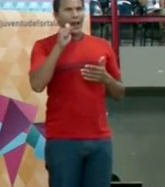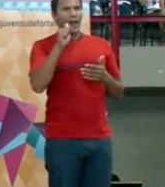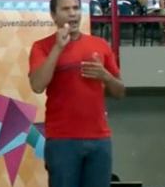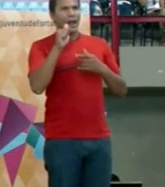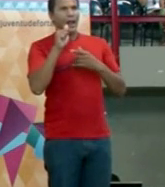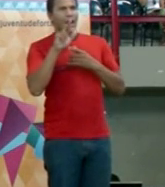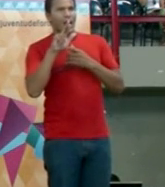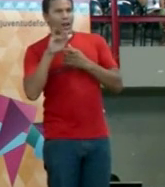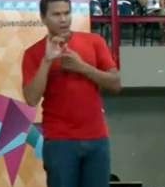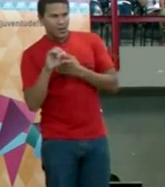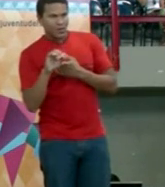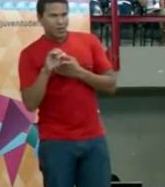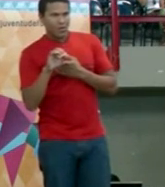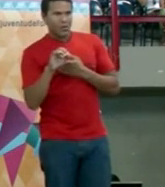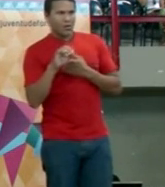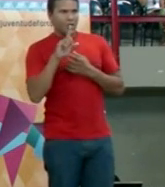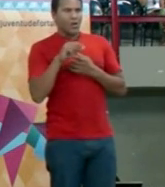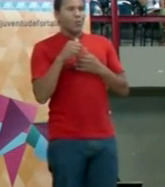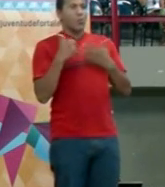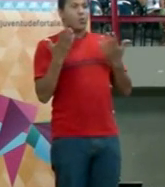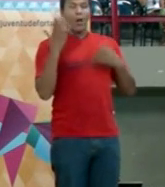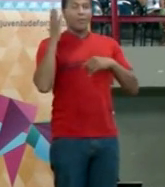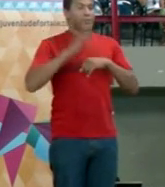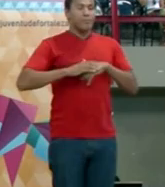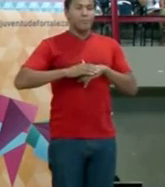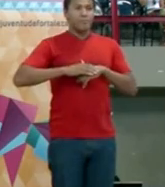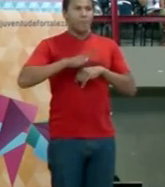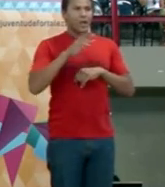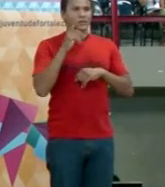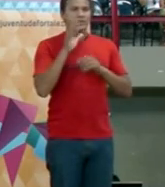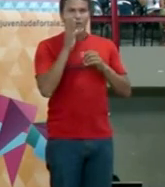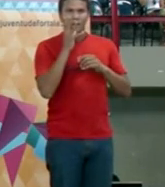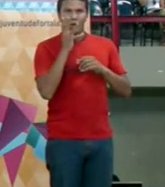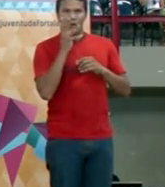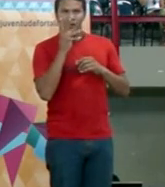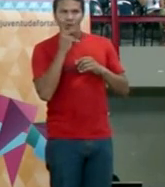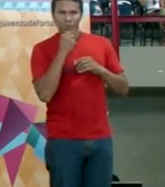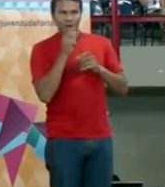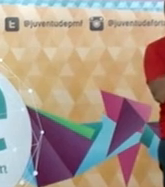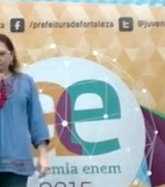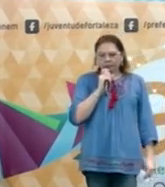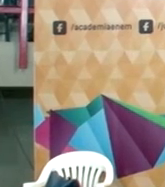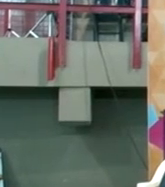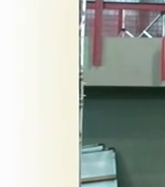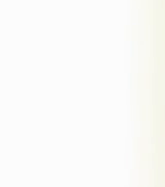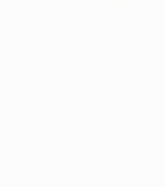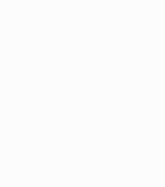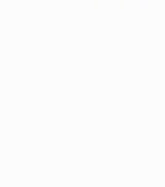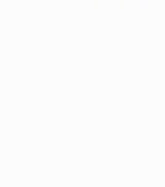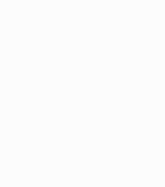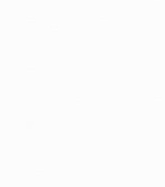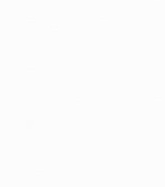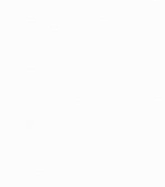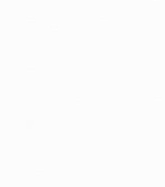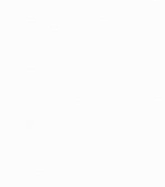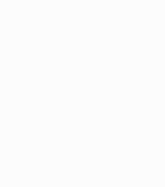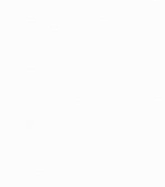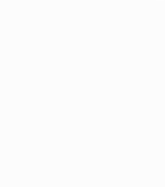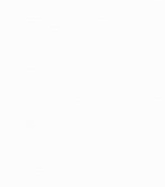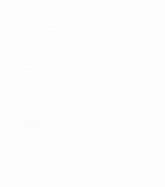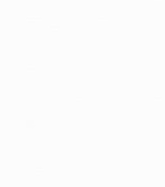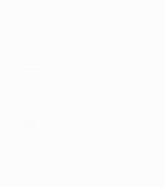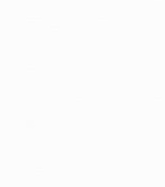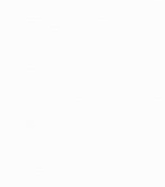bancário. Aí o K é o que você demora mais, então é a sílaba mais forte. Vamos para a